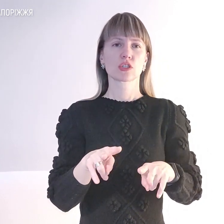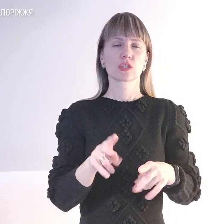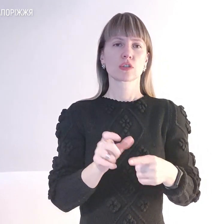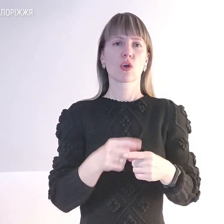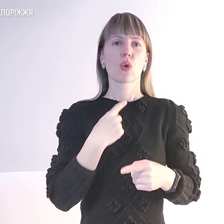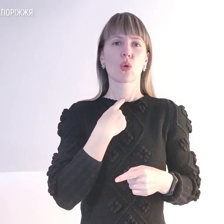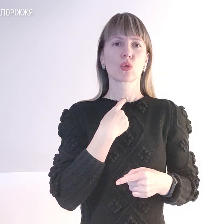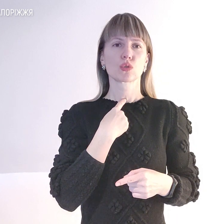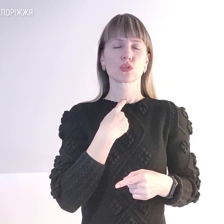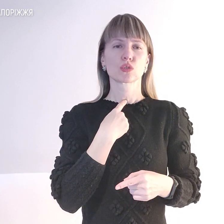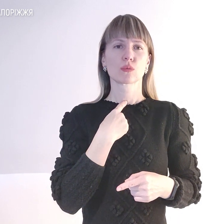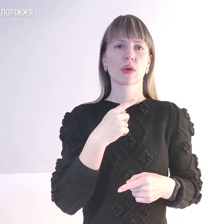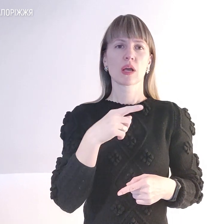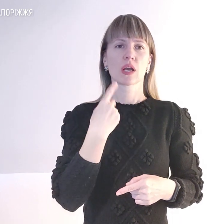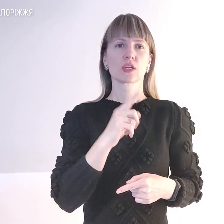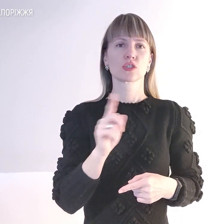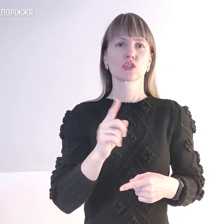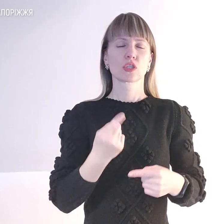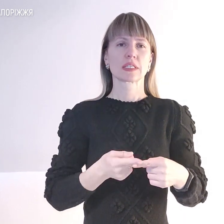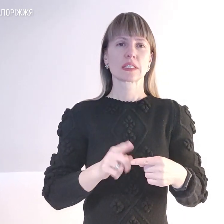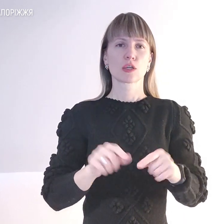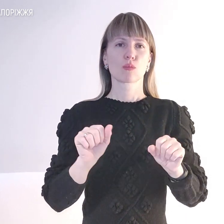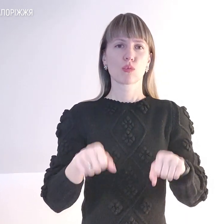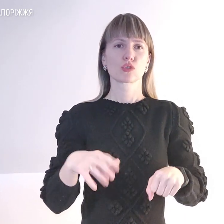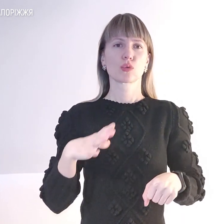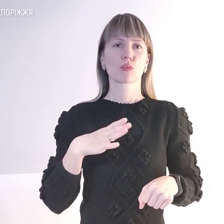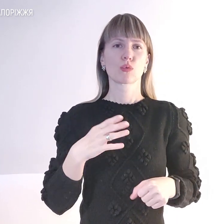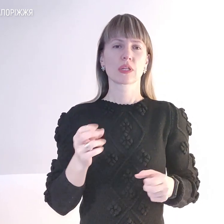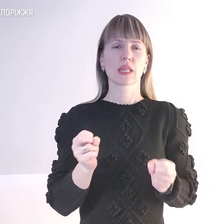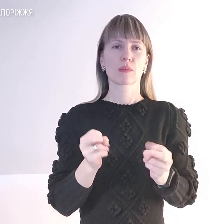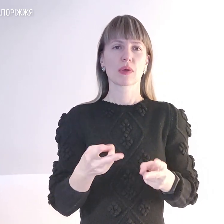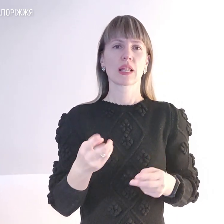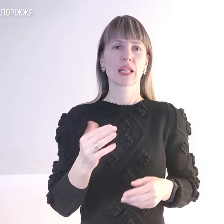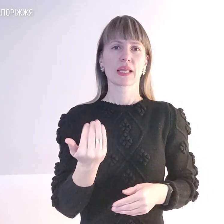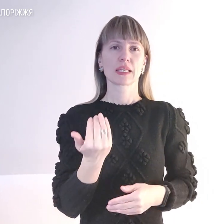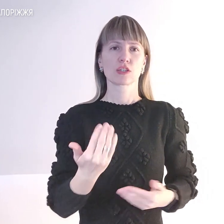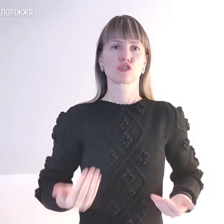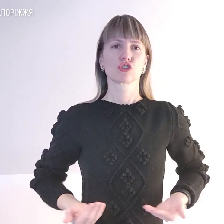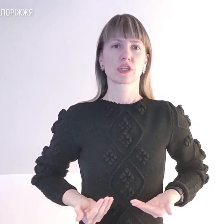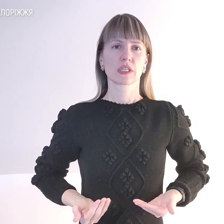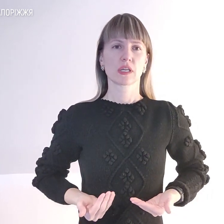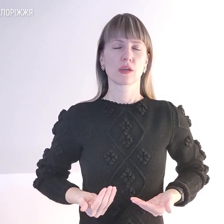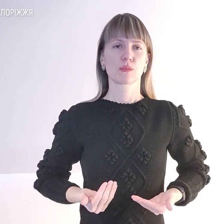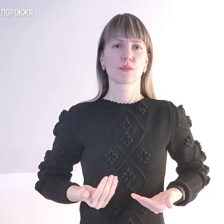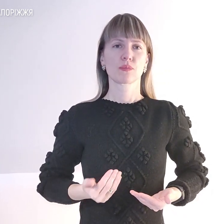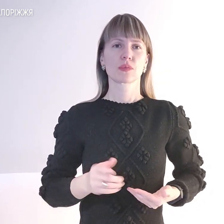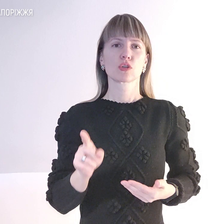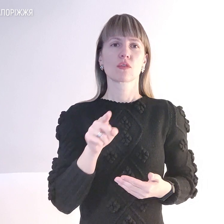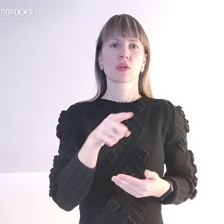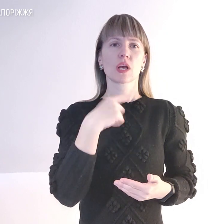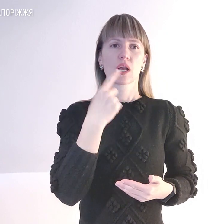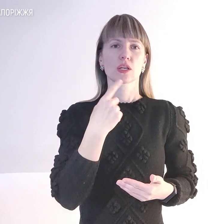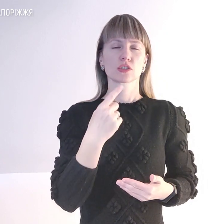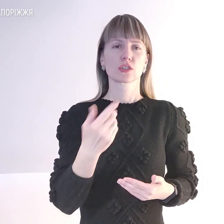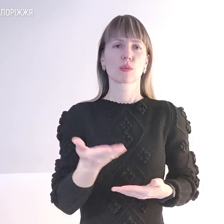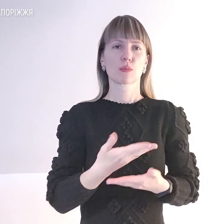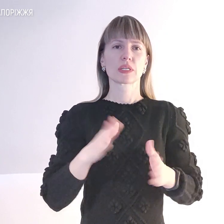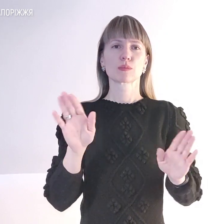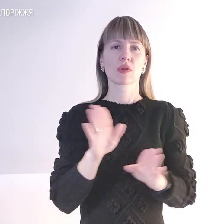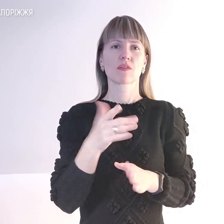голосом, адже каже, що це може бути небезпечно саме для її життя. Що вона каже? Ми співаємо гімн.